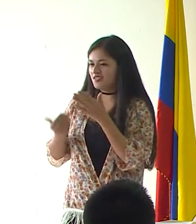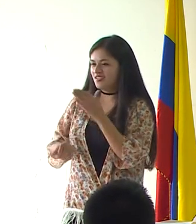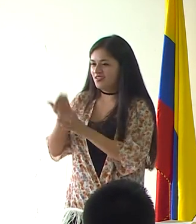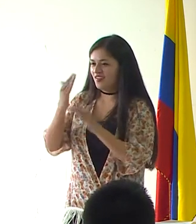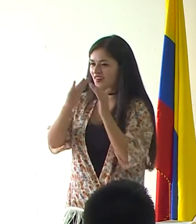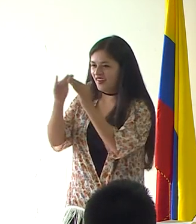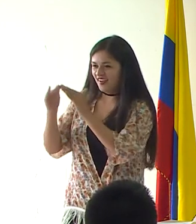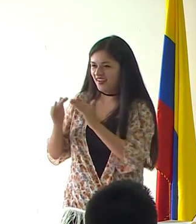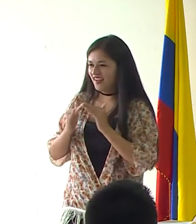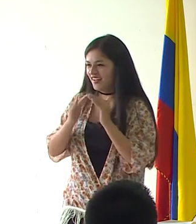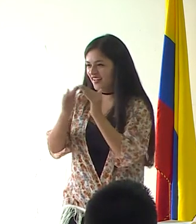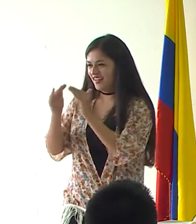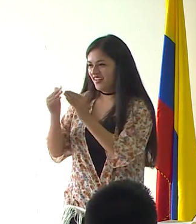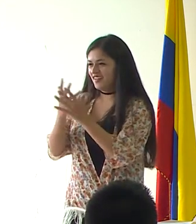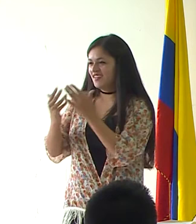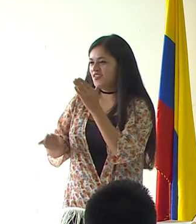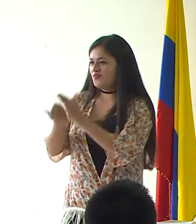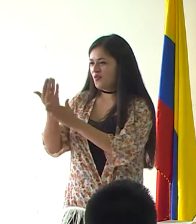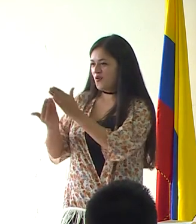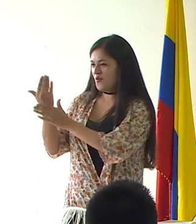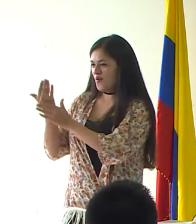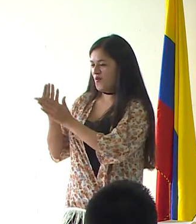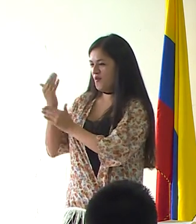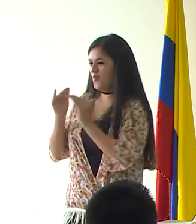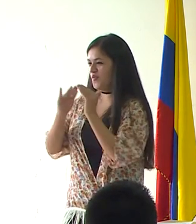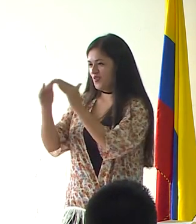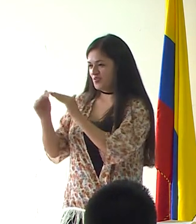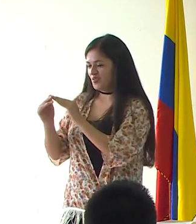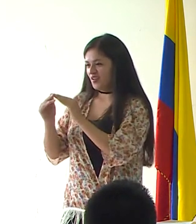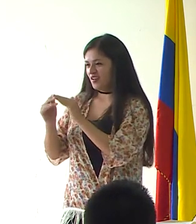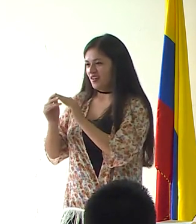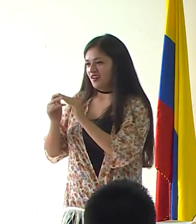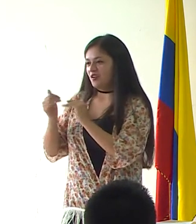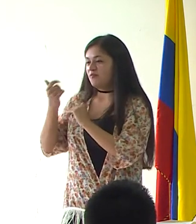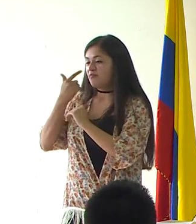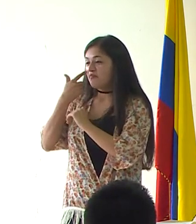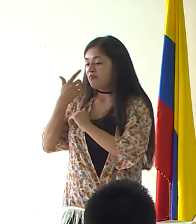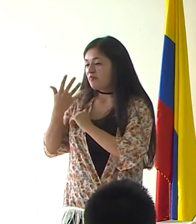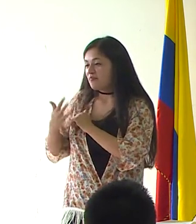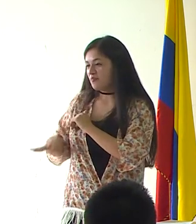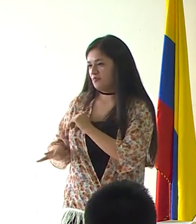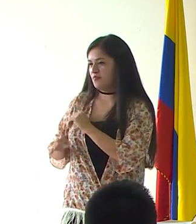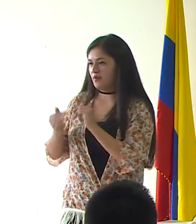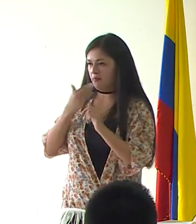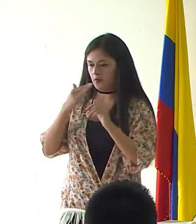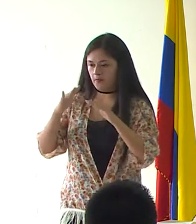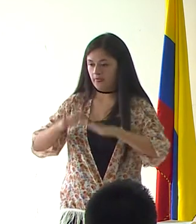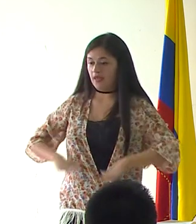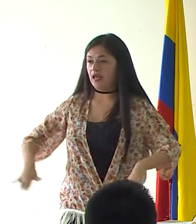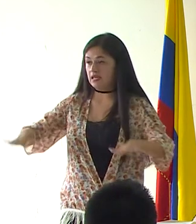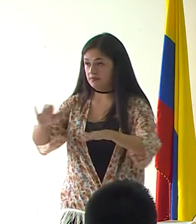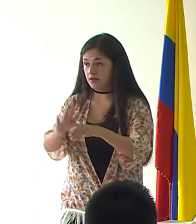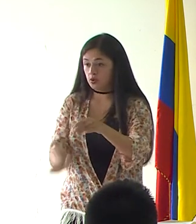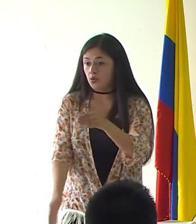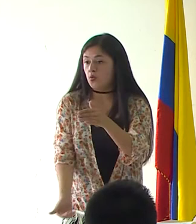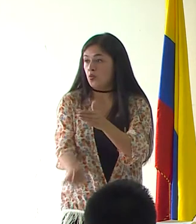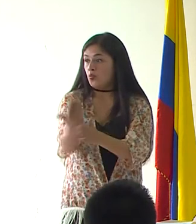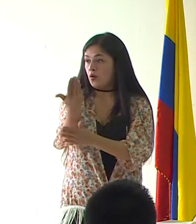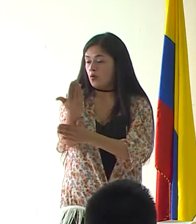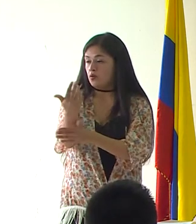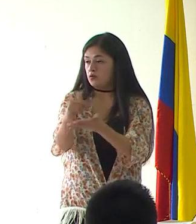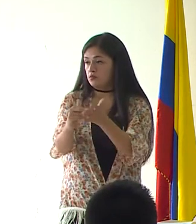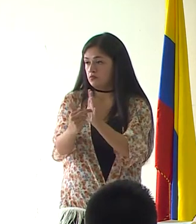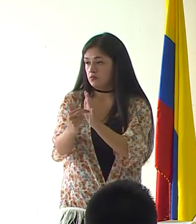renovación con los procesos de renovación urbana que no necesariamente por ser renovación tendría que ser así